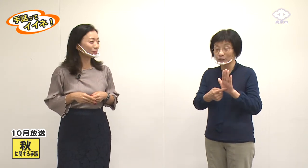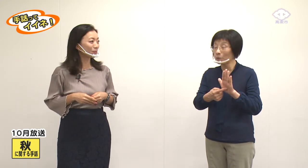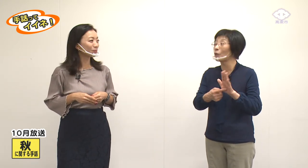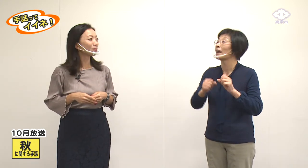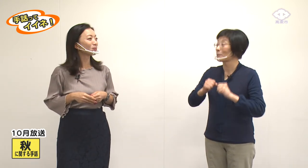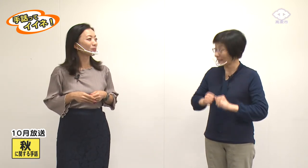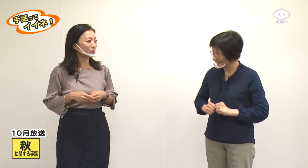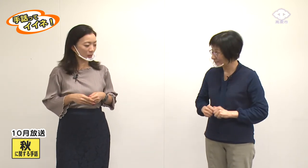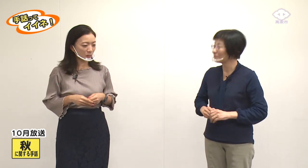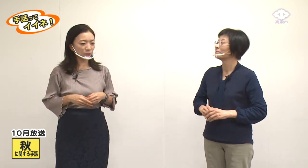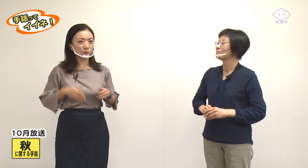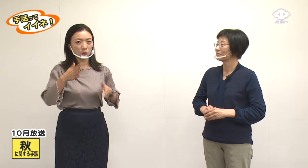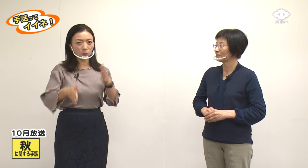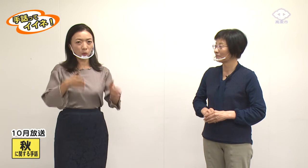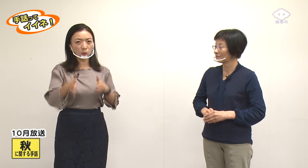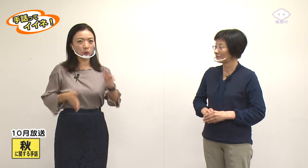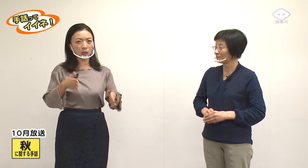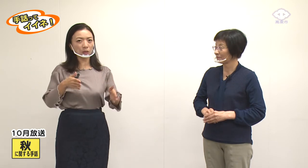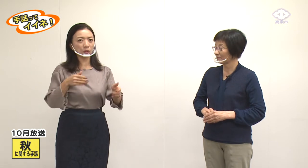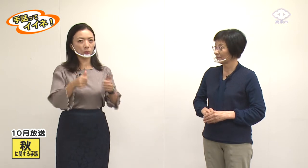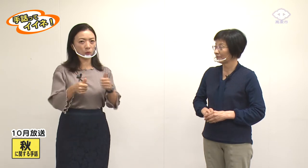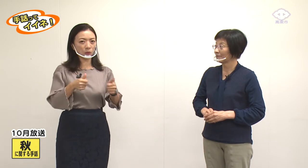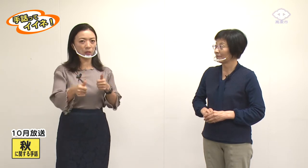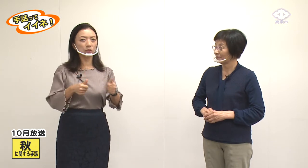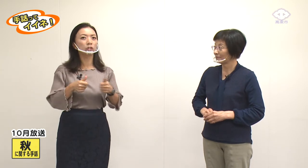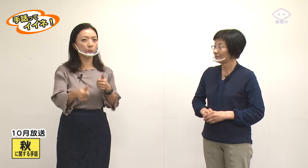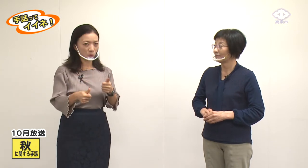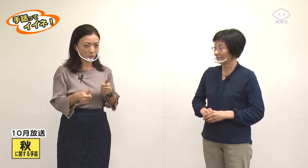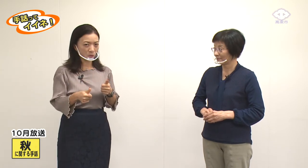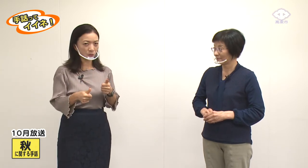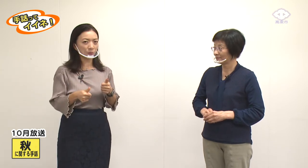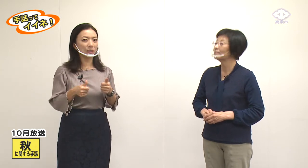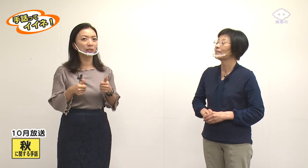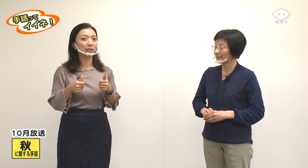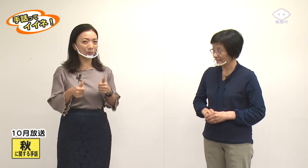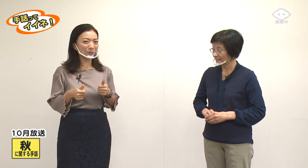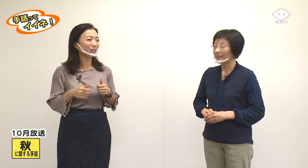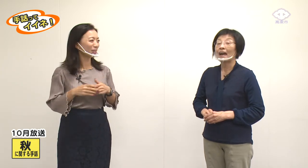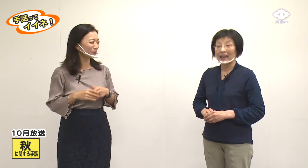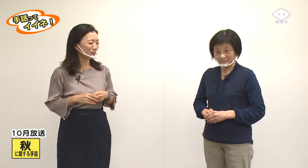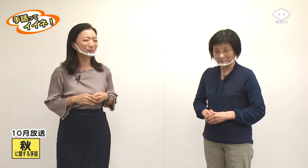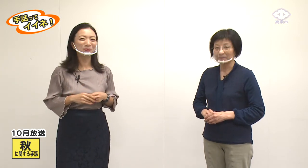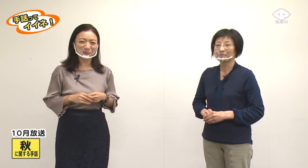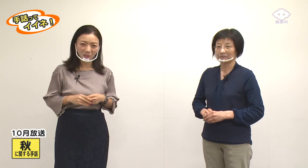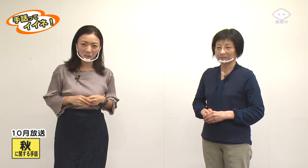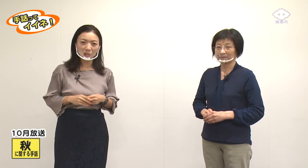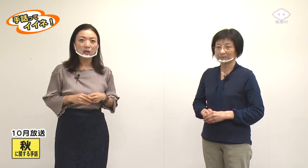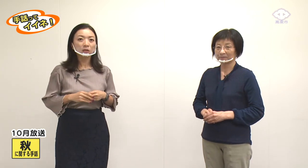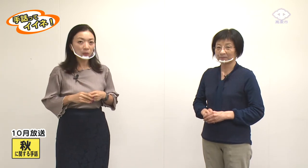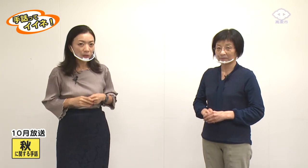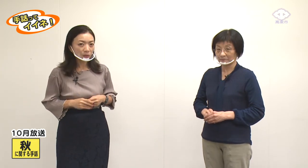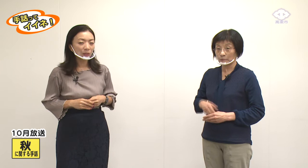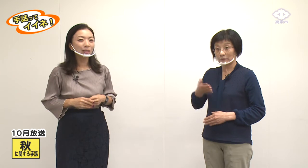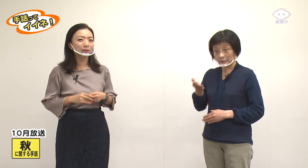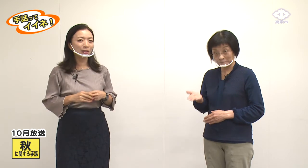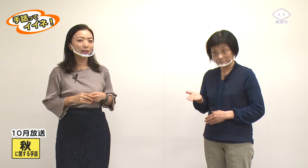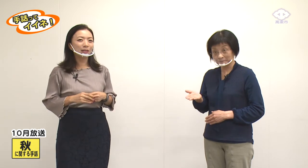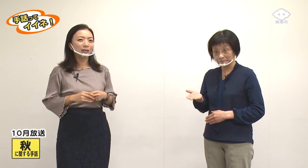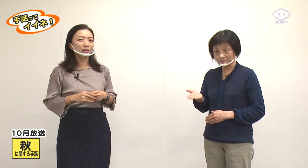もおられます。 はい、こうかこうでスポーツ、皆さんやってみてください。 はい、 はい、では次ですが、これ